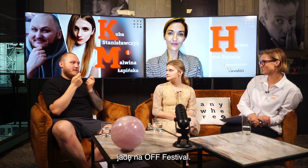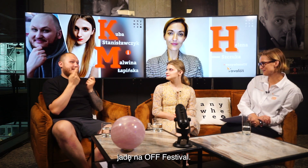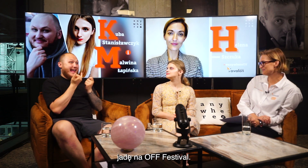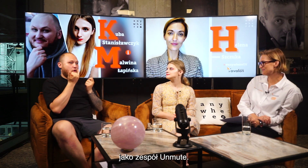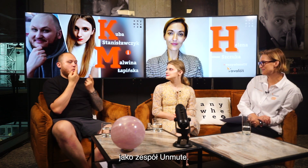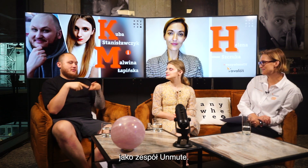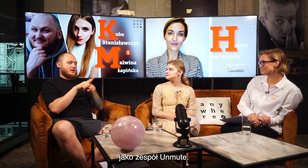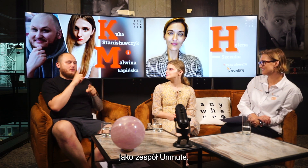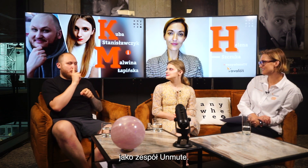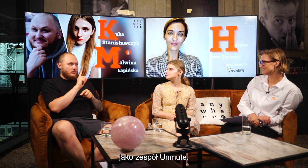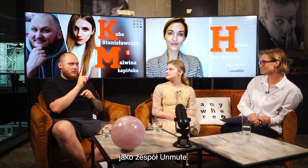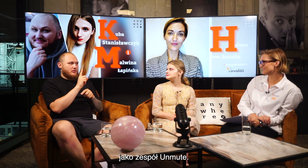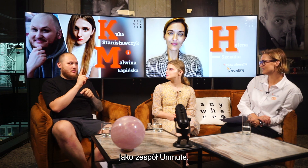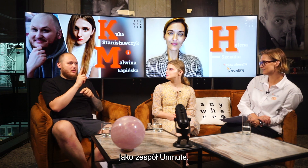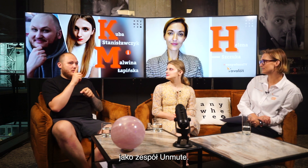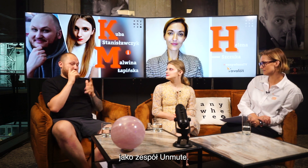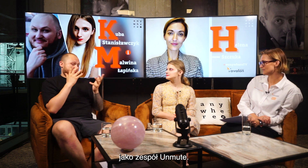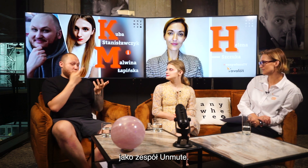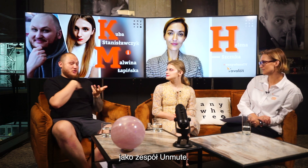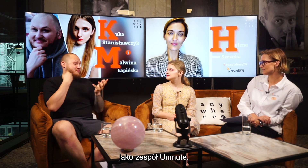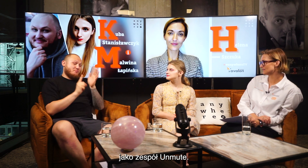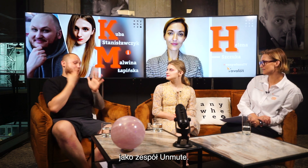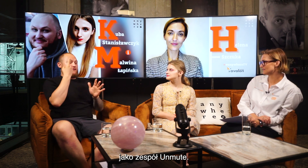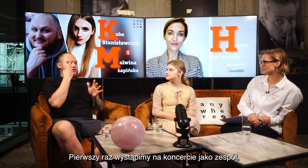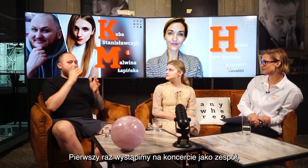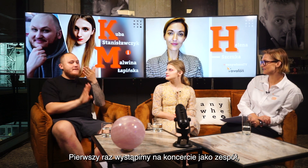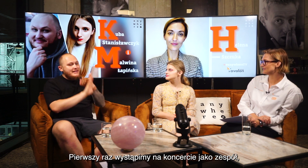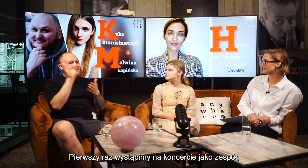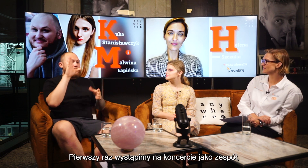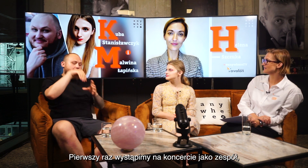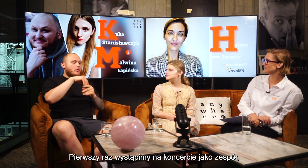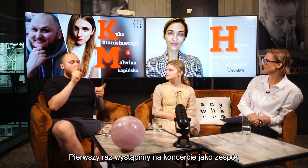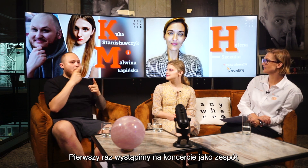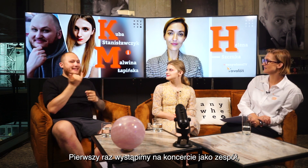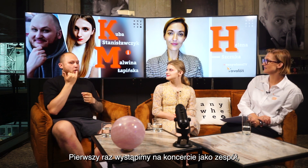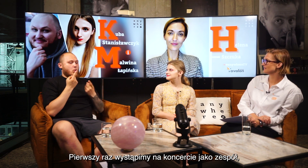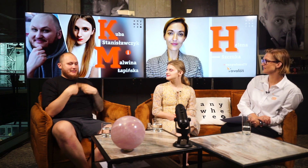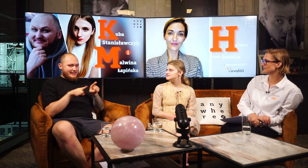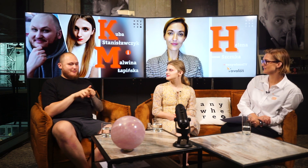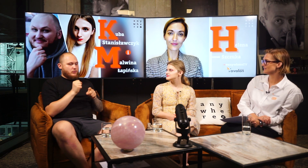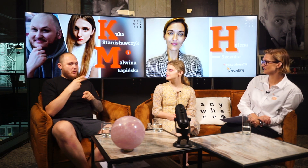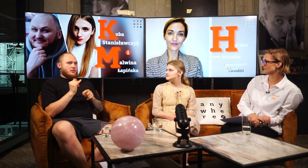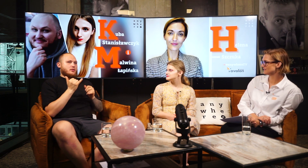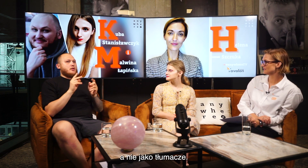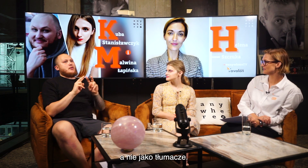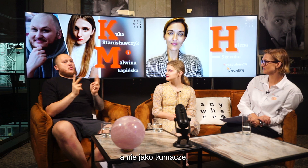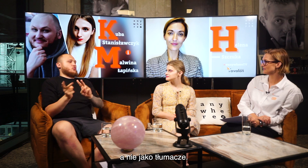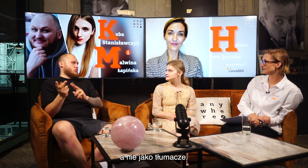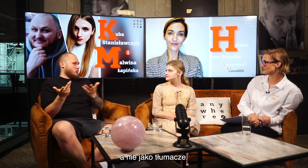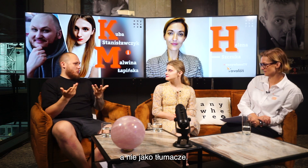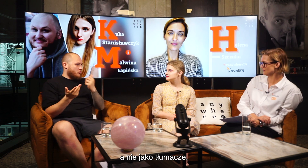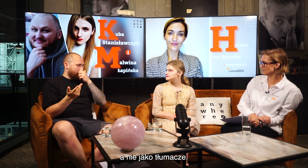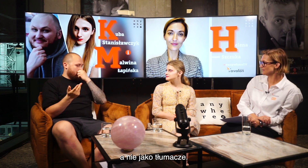Festival jako zespół Unmute. Pierwszy raz wystąpimy na koncercie jako zespół, a nie